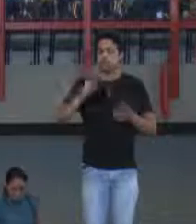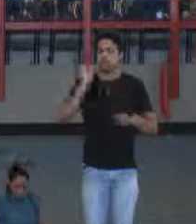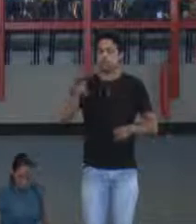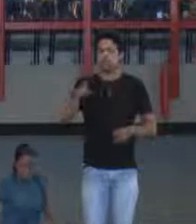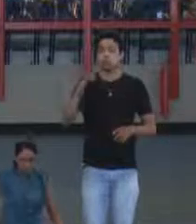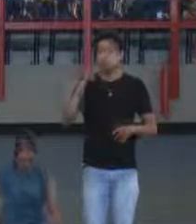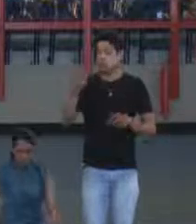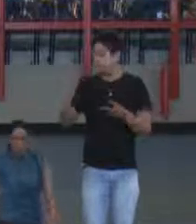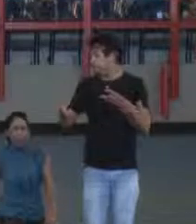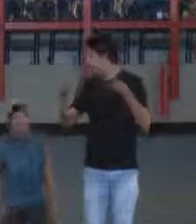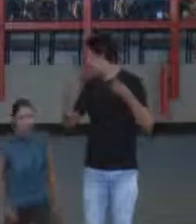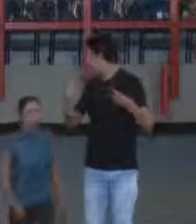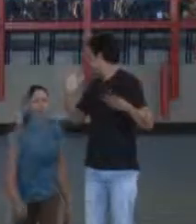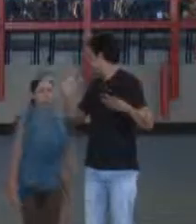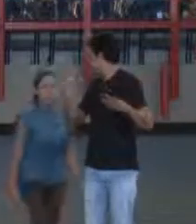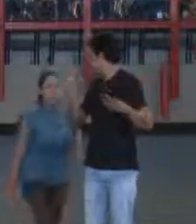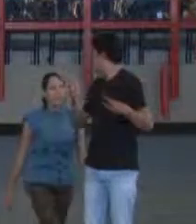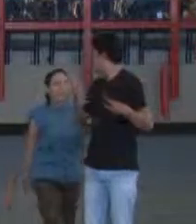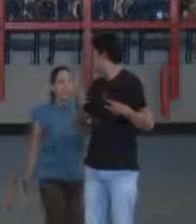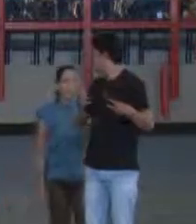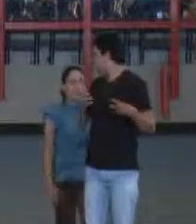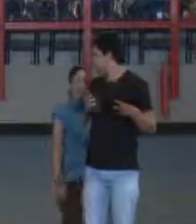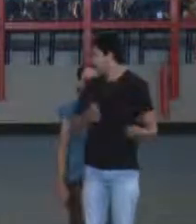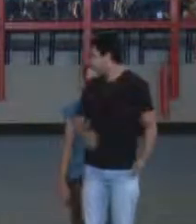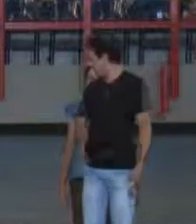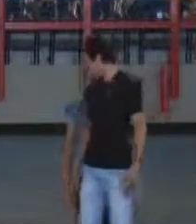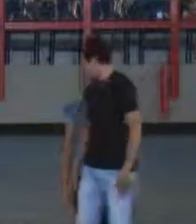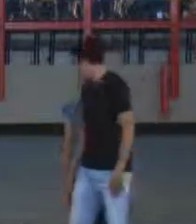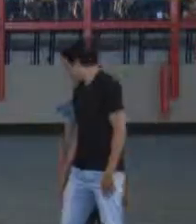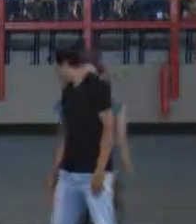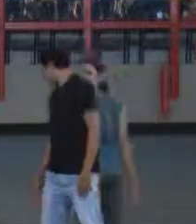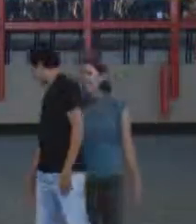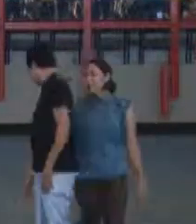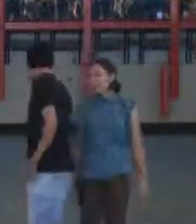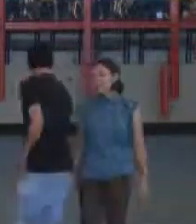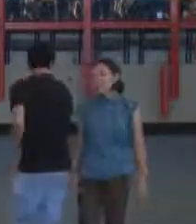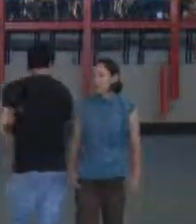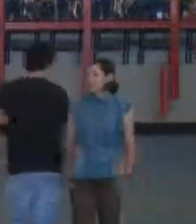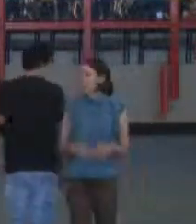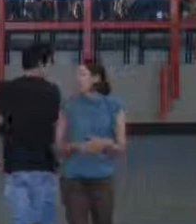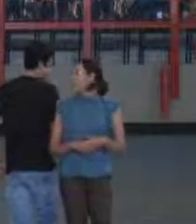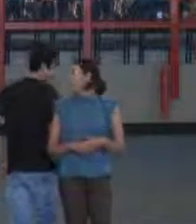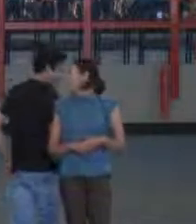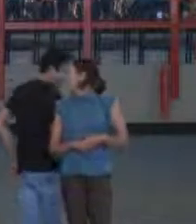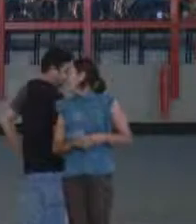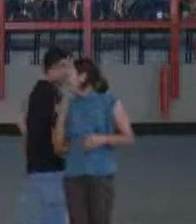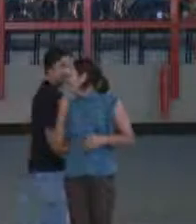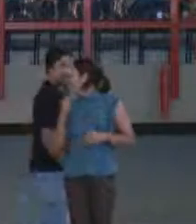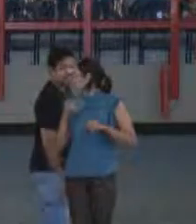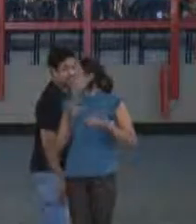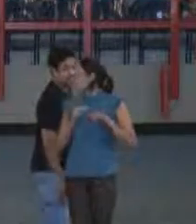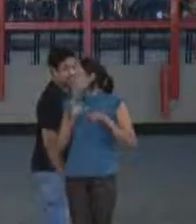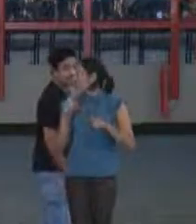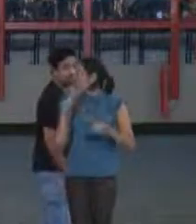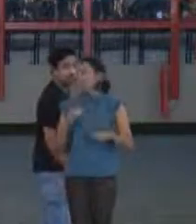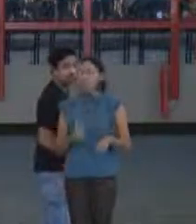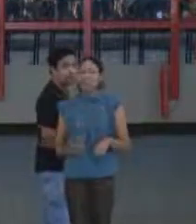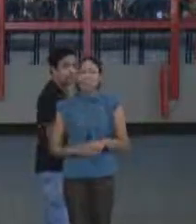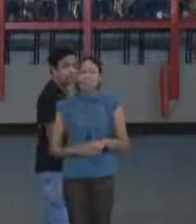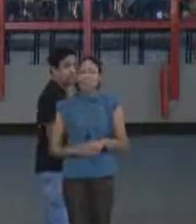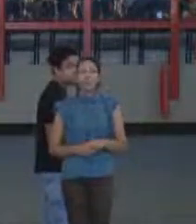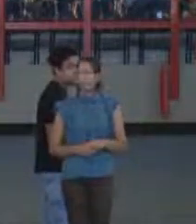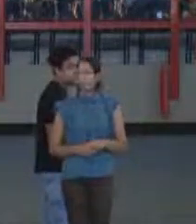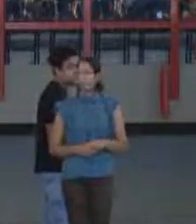só você observar as quantidades, as frequências com as quais aparecem. Então, a 20 km por hora, eu tenho